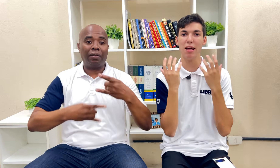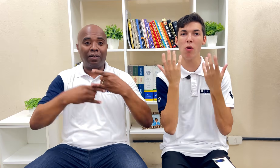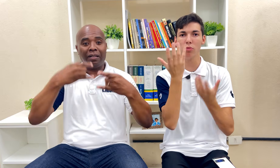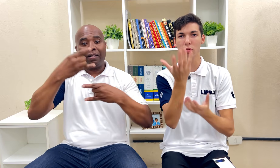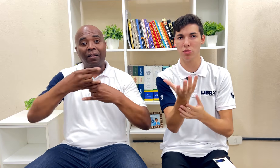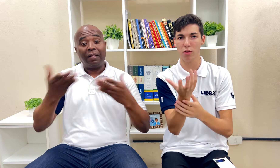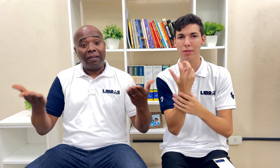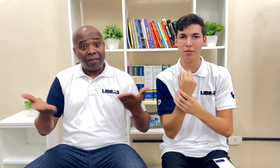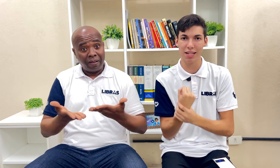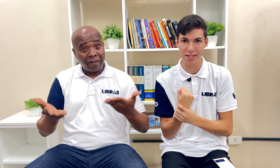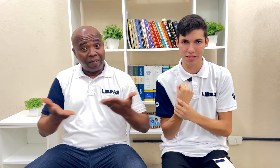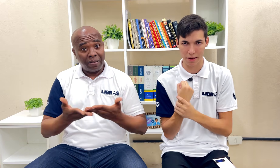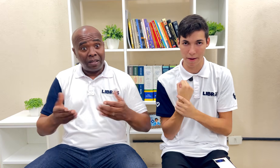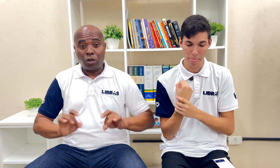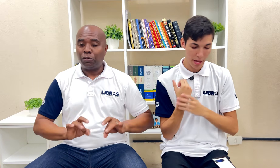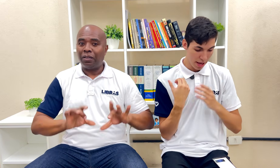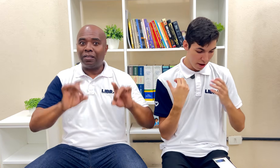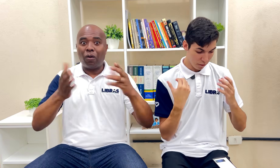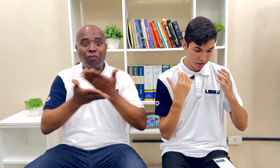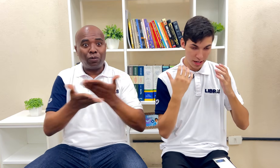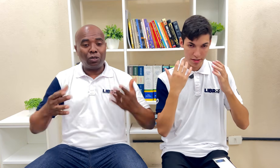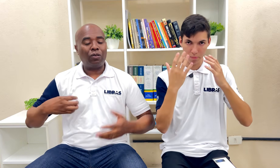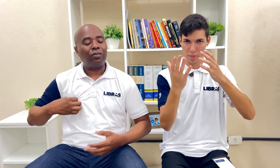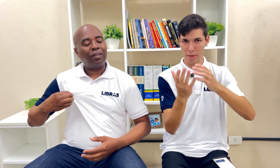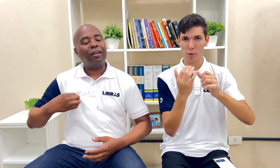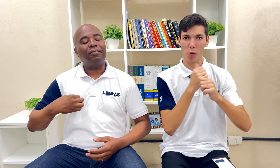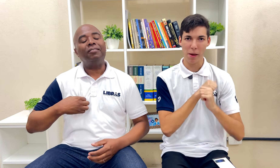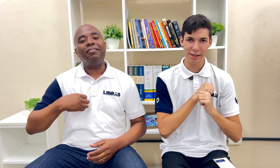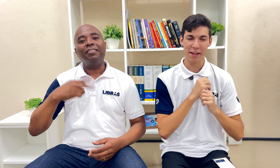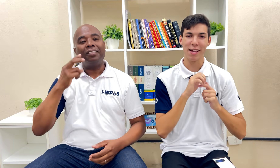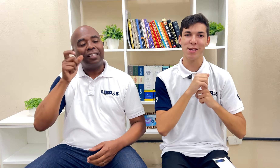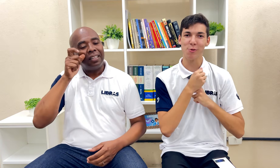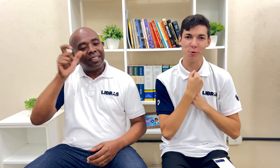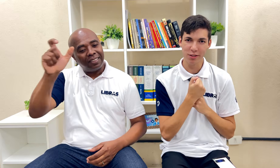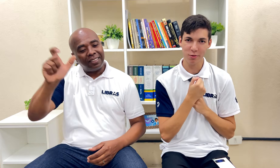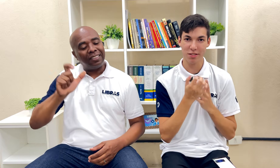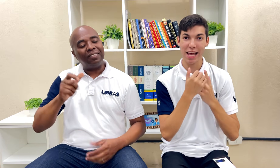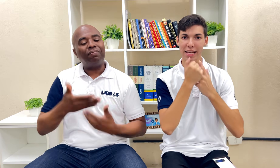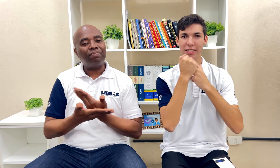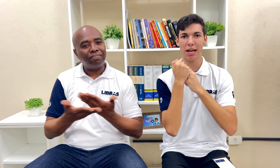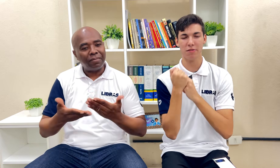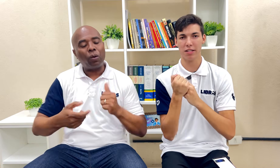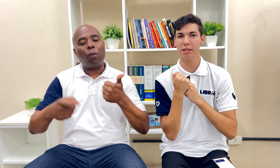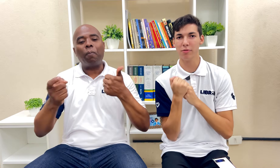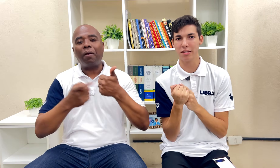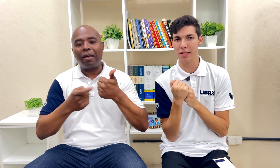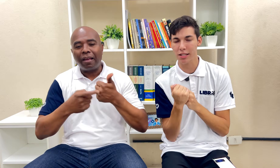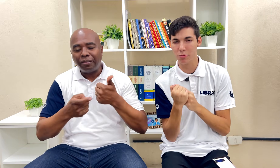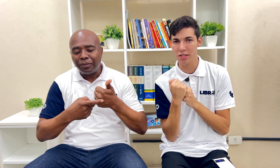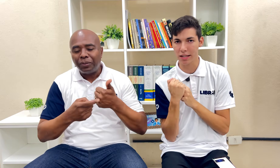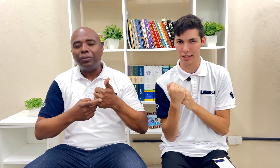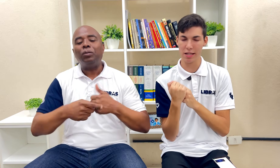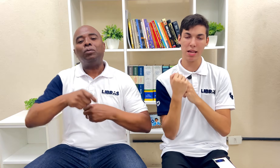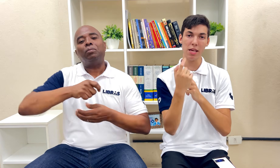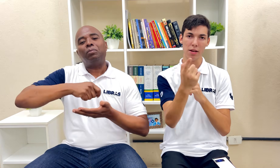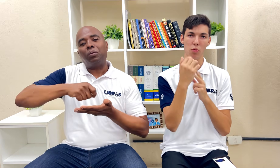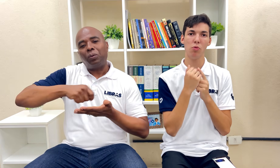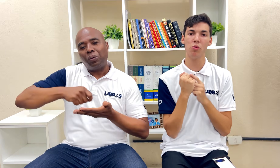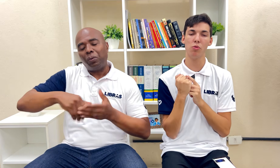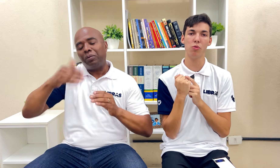com todos os voluntários que assistem. Vocês primeiro comentem aí, curtam, segue já se você ainda não está seguindo o Instagram e o